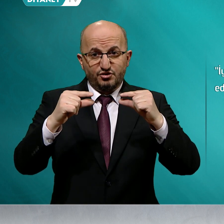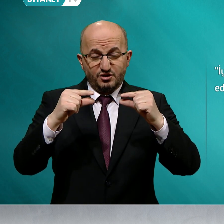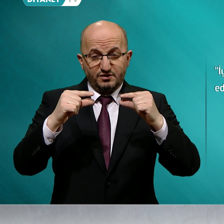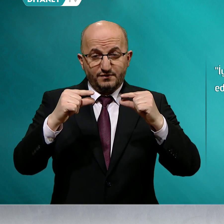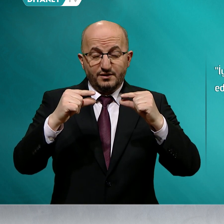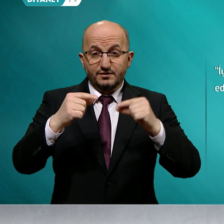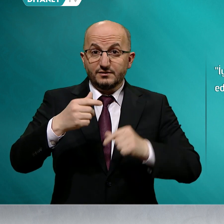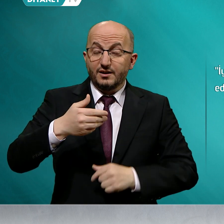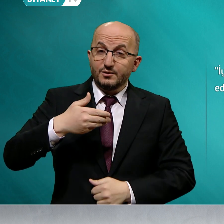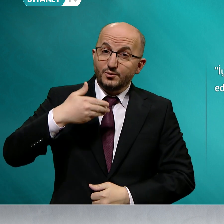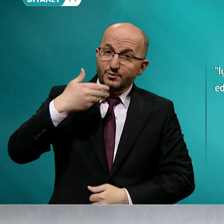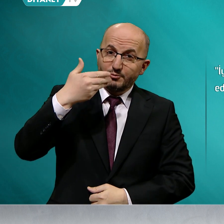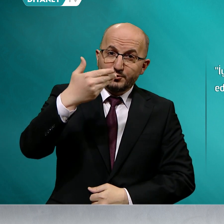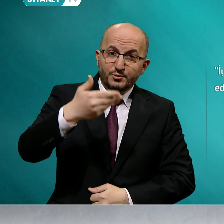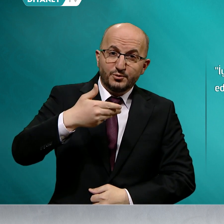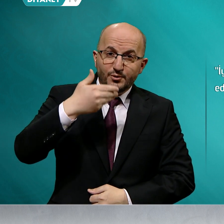البر حسن الخلق